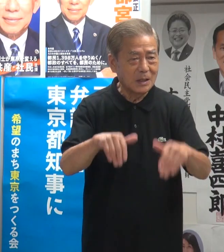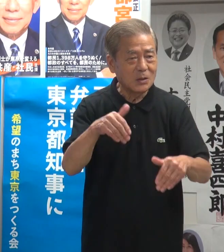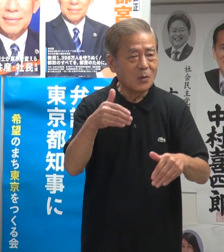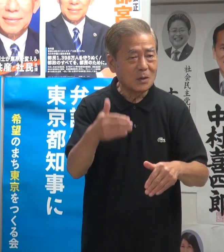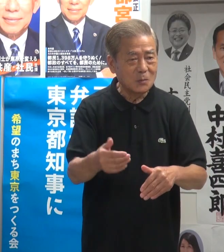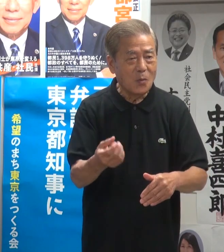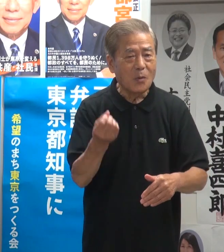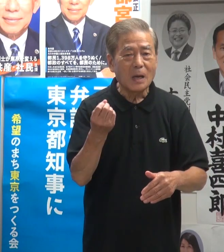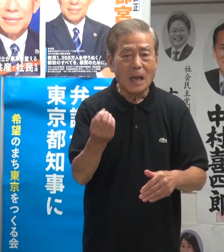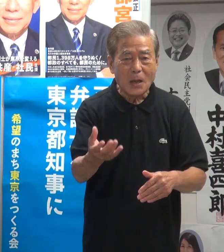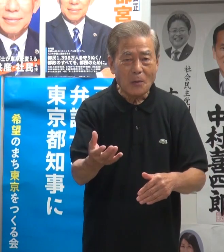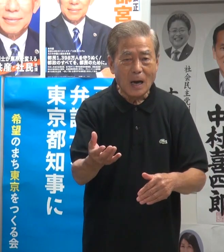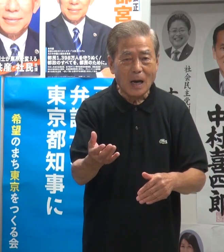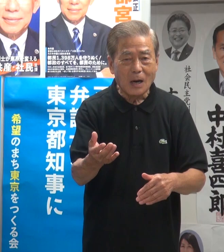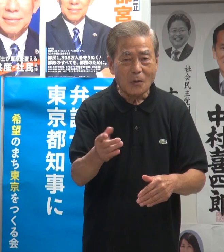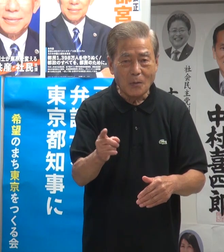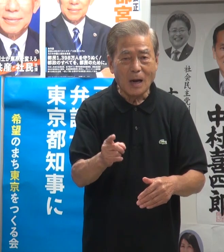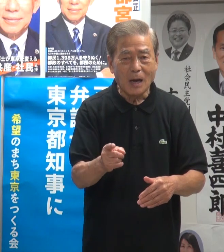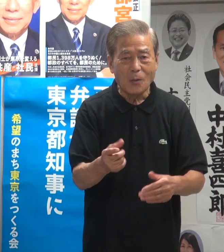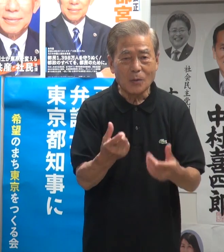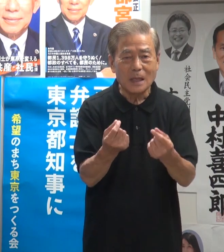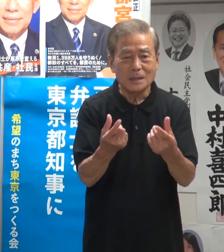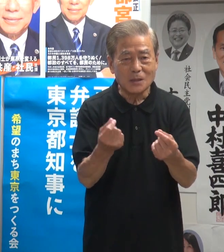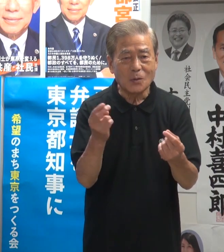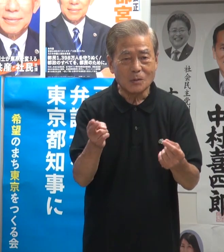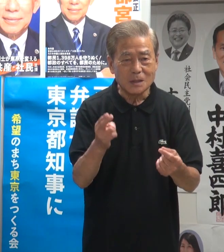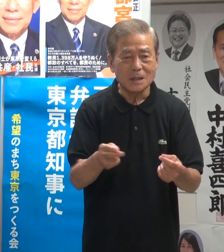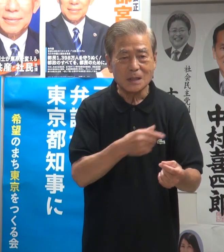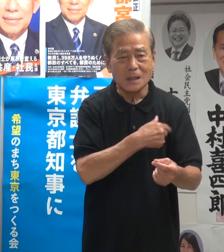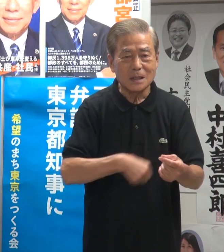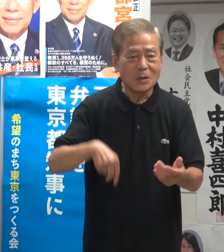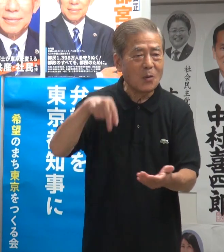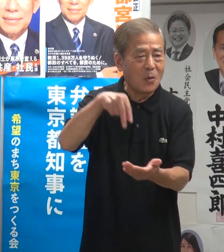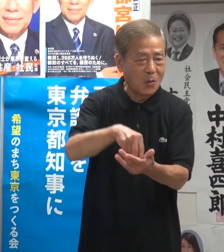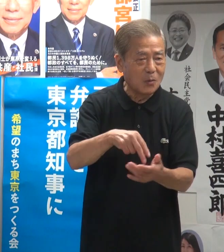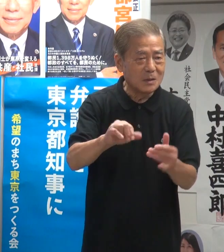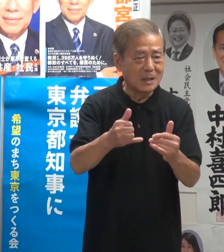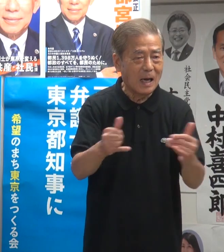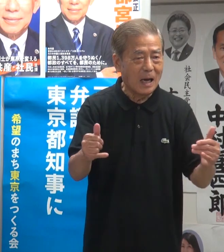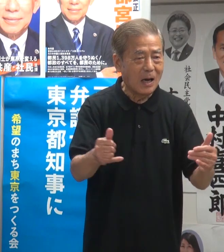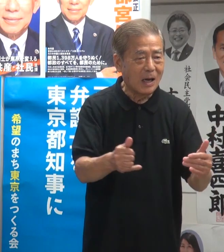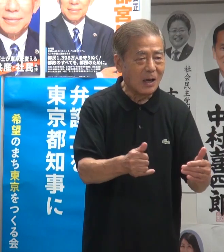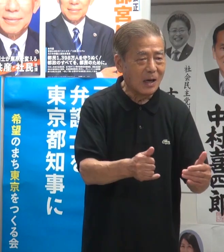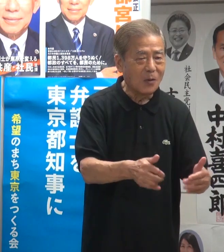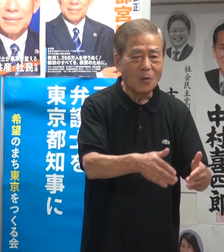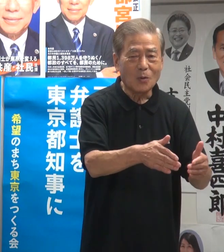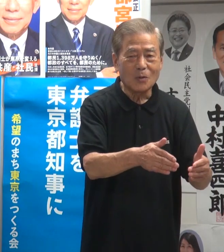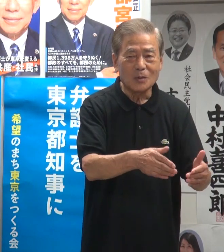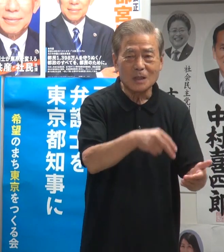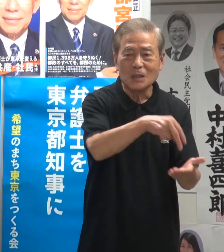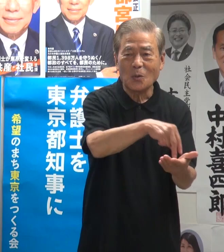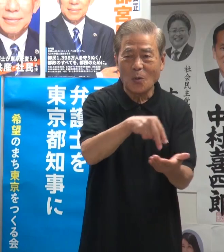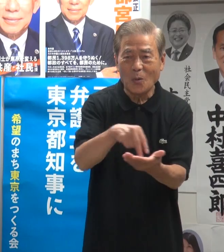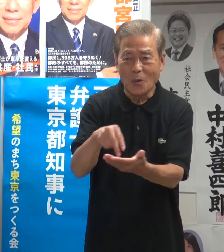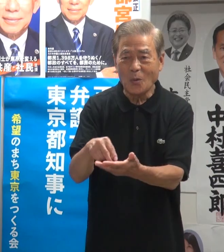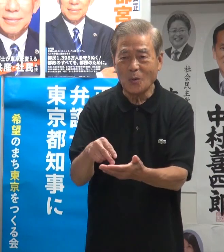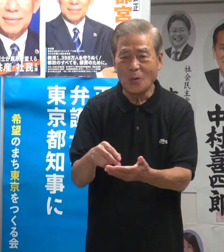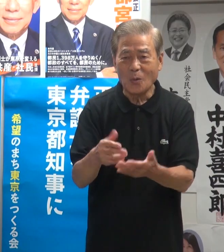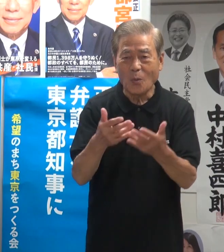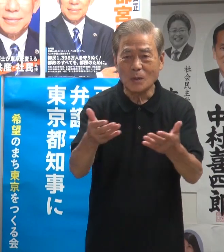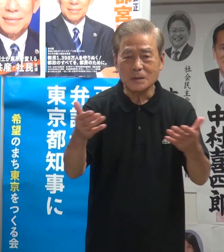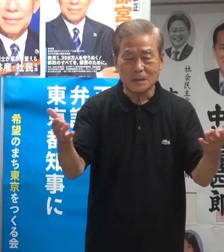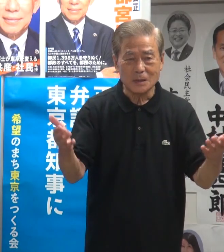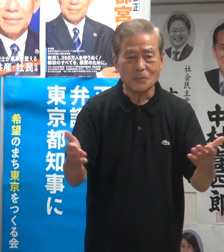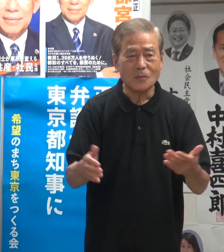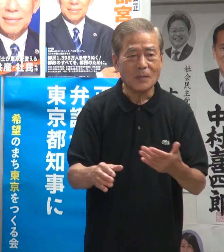かというと、必ずしもそう直結しないんじゃないかというふうに見てます。また令和の方は